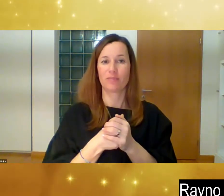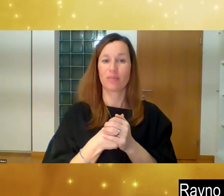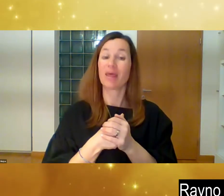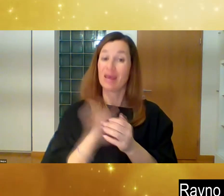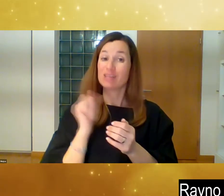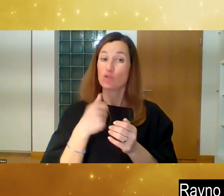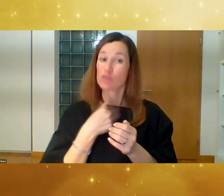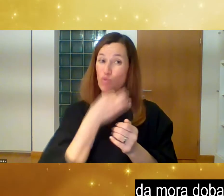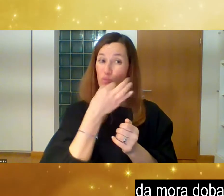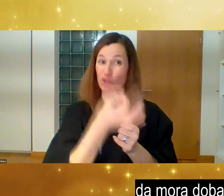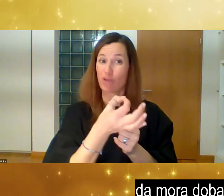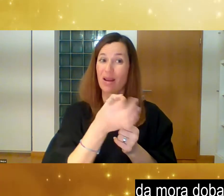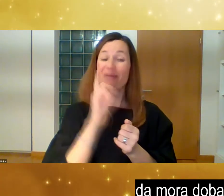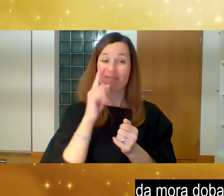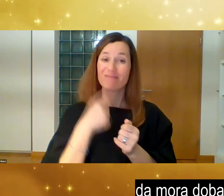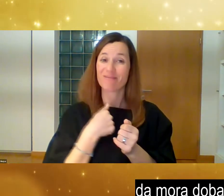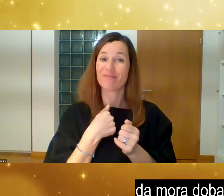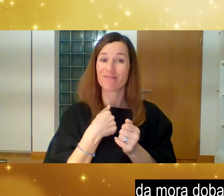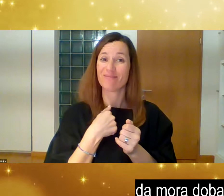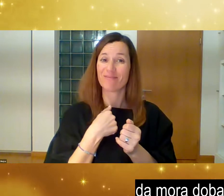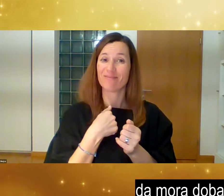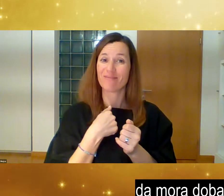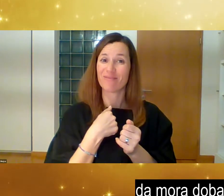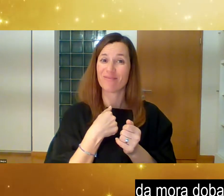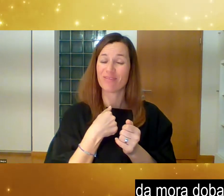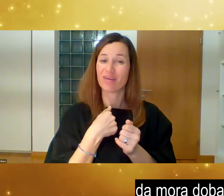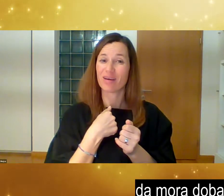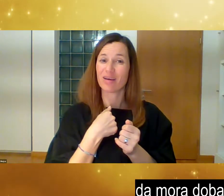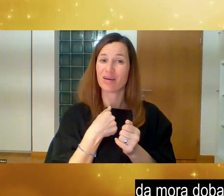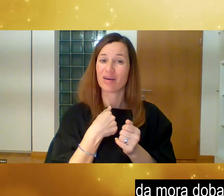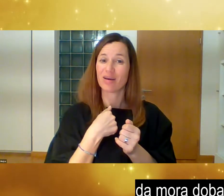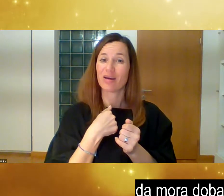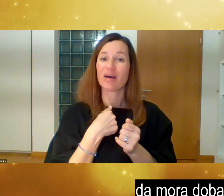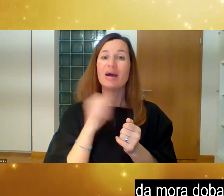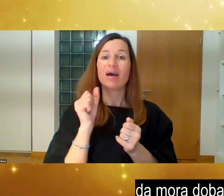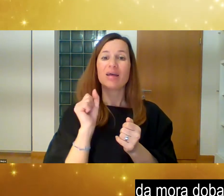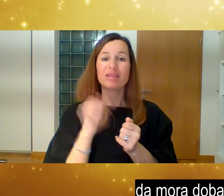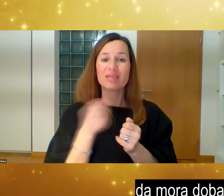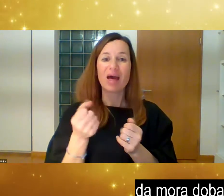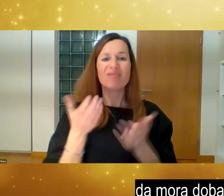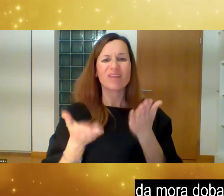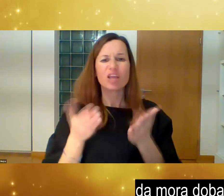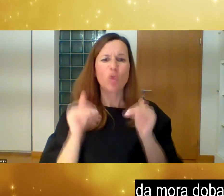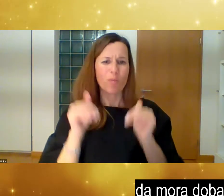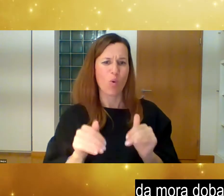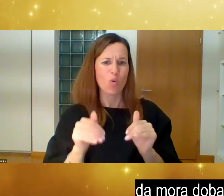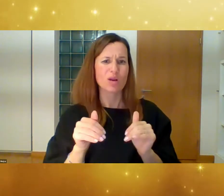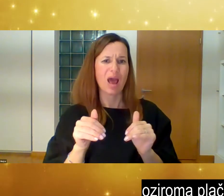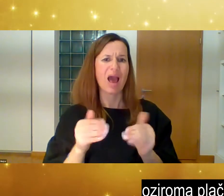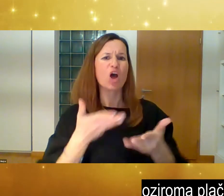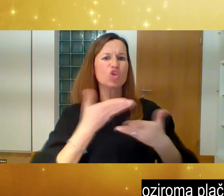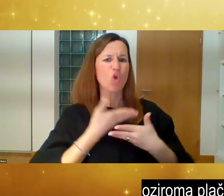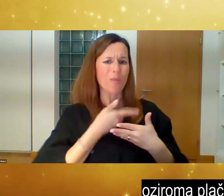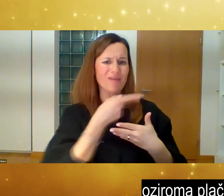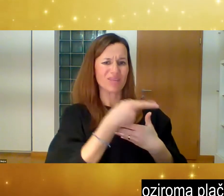vas vprašala, ker vem, da mora verjetno dobavitelj še urejati z ministrstvom, torej, kako ne rečem, povračilo stroškov